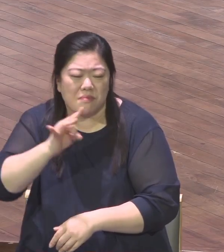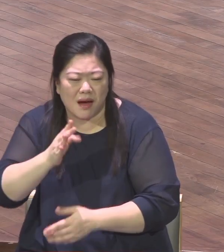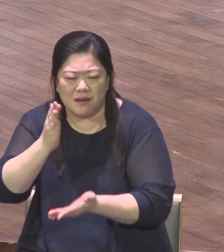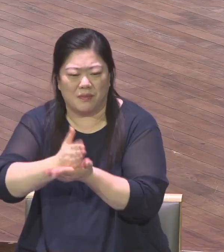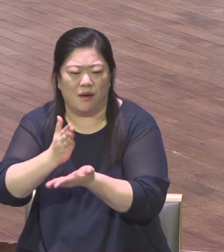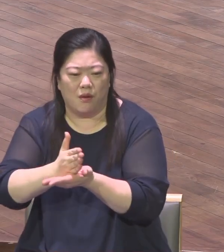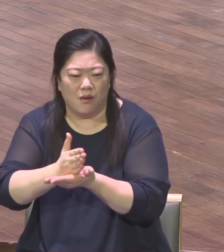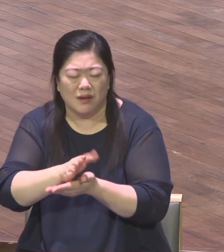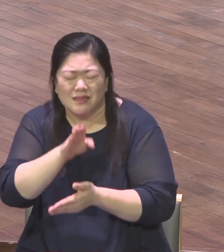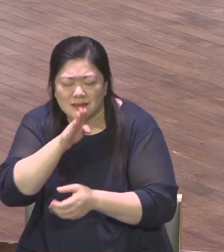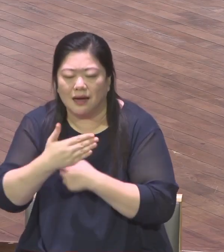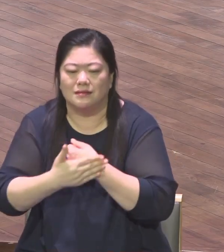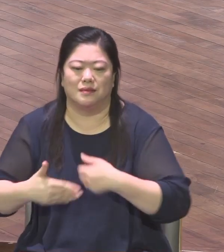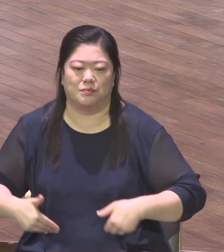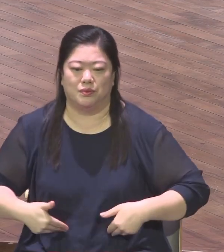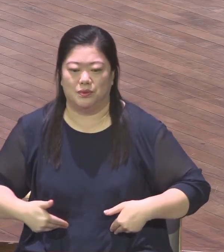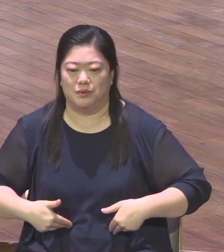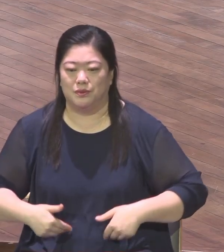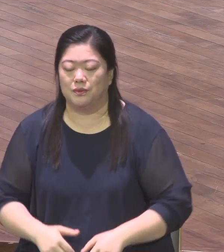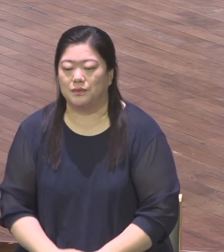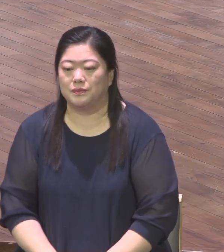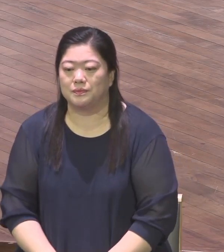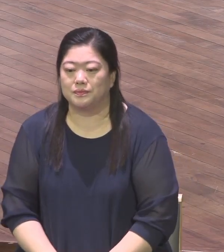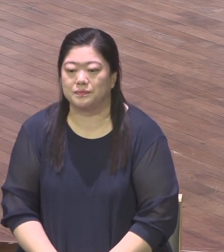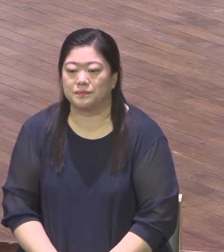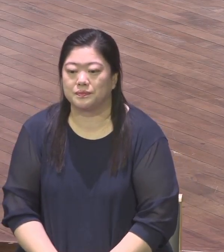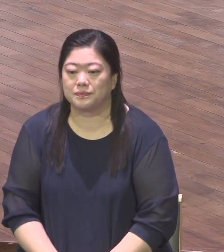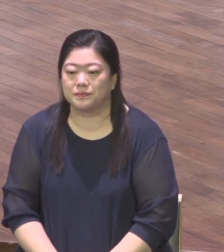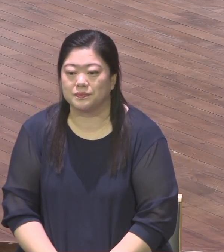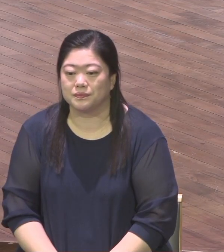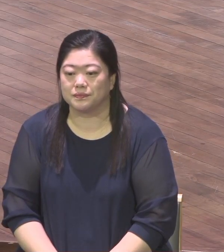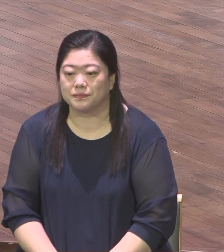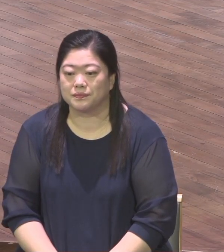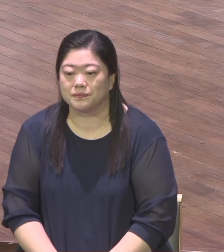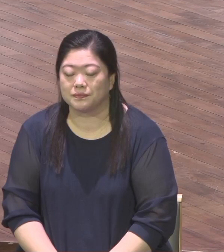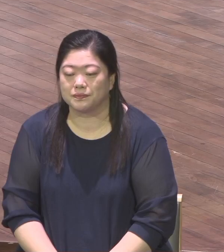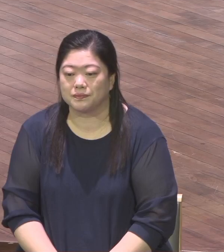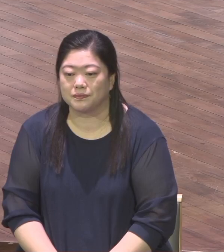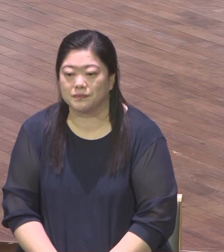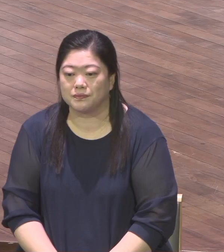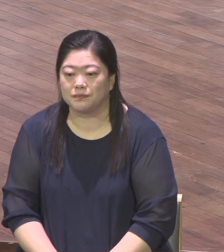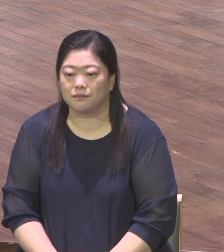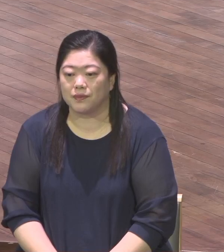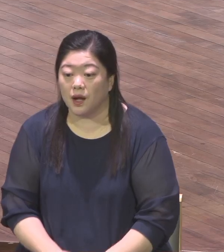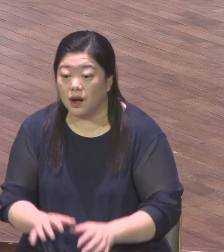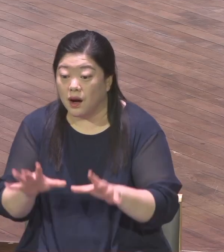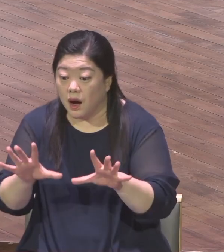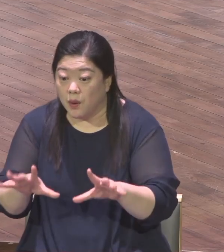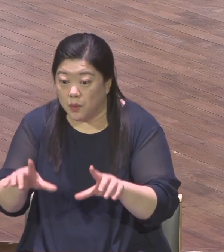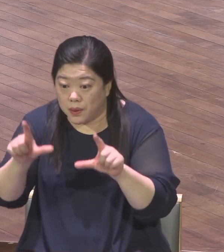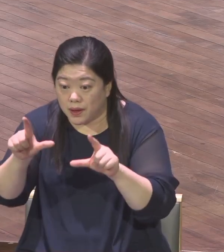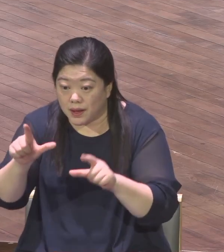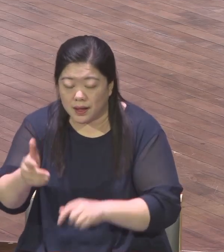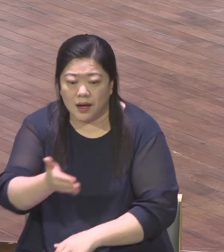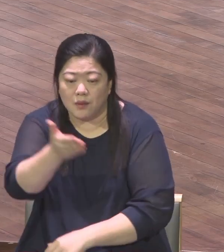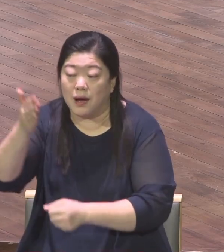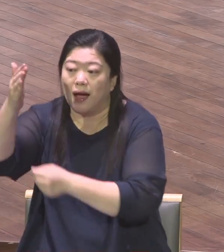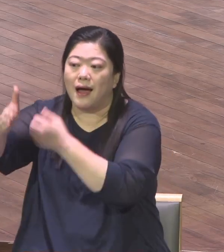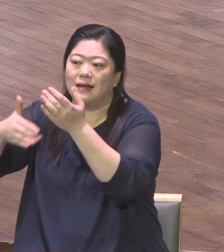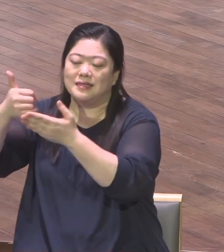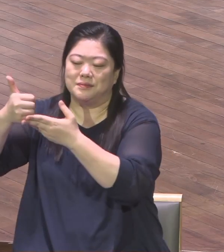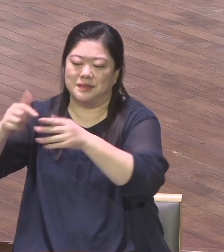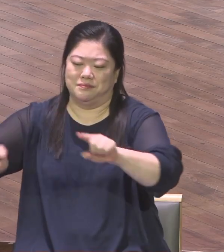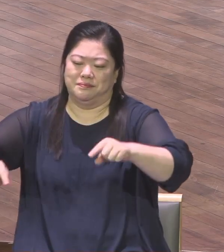그리고 교회 떠나버리지요. 하나님 떠난 거예요. 여러분 2025년 하나님께서 우리에게 주신 말씀이